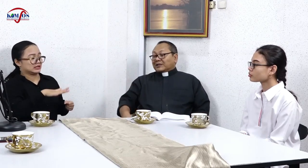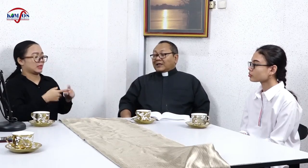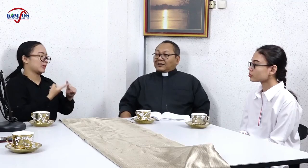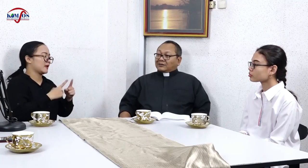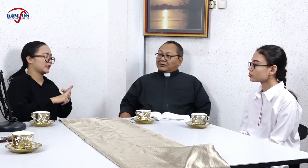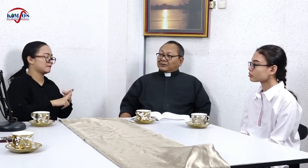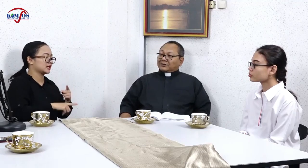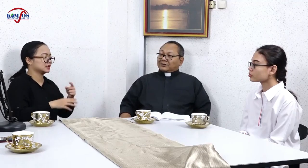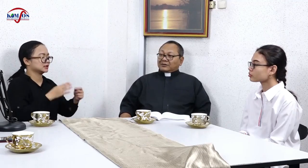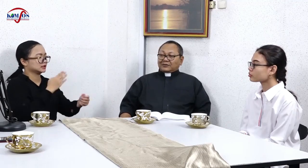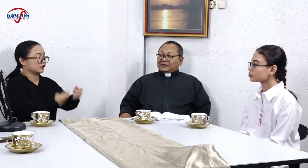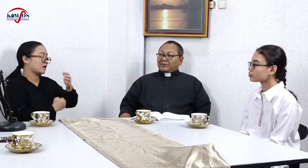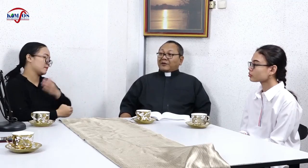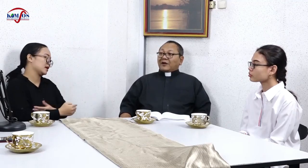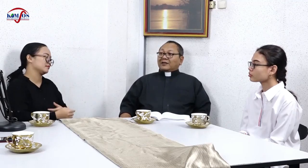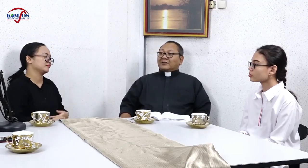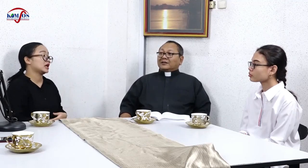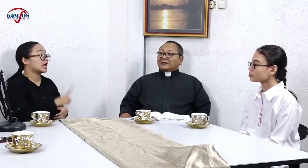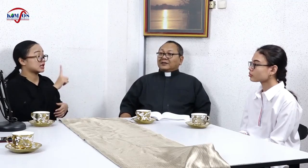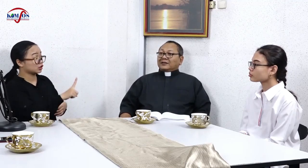satu peserta itu istimewa